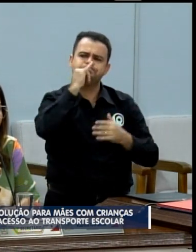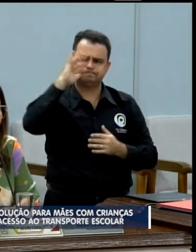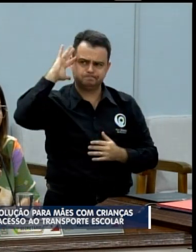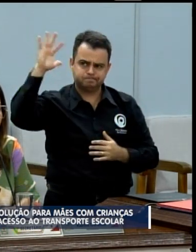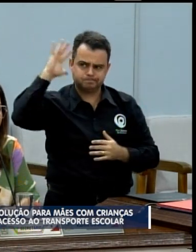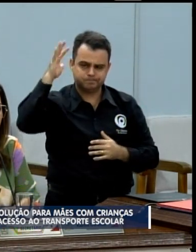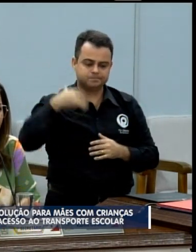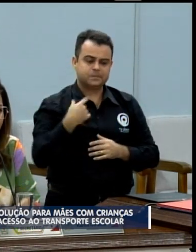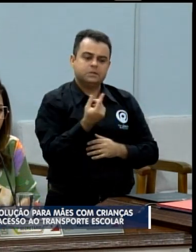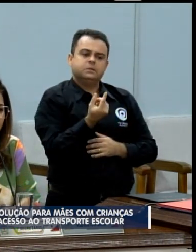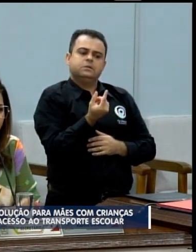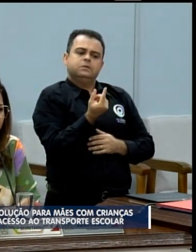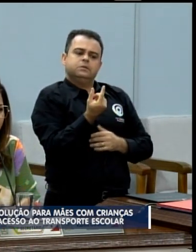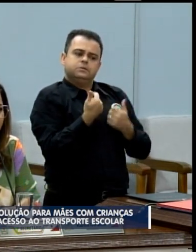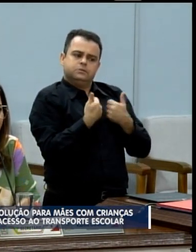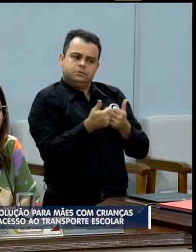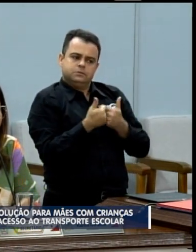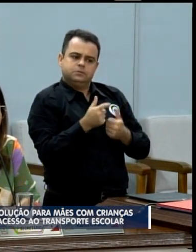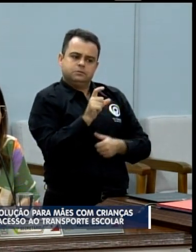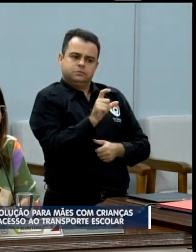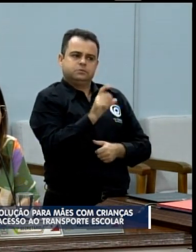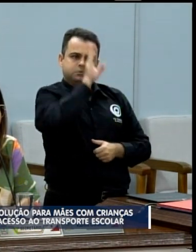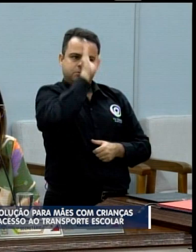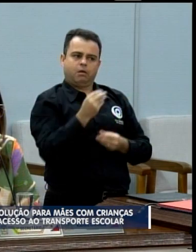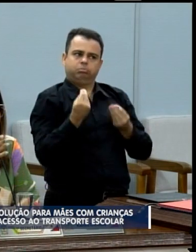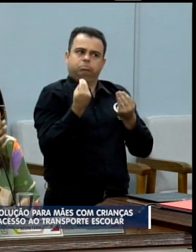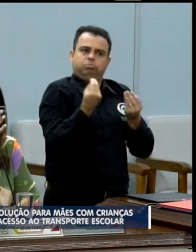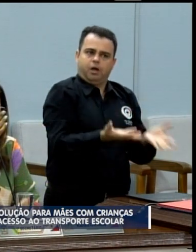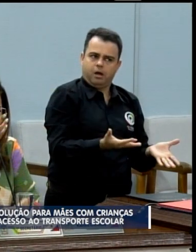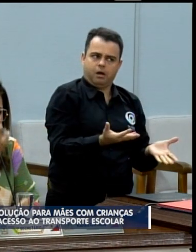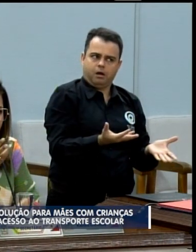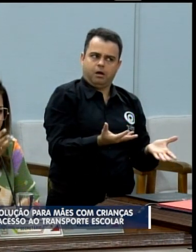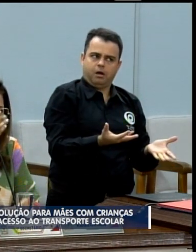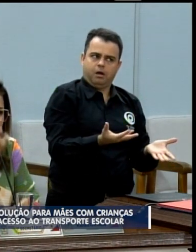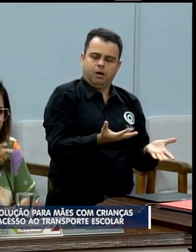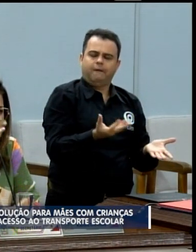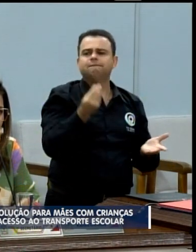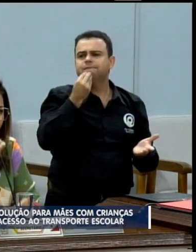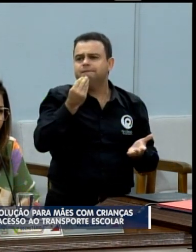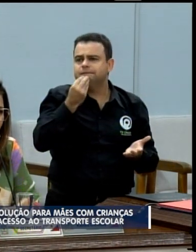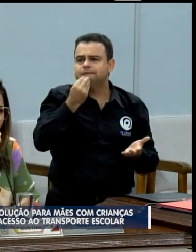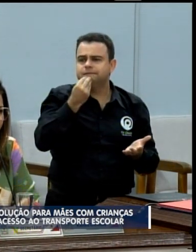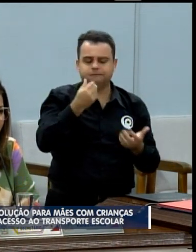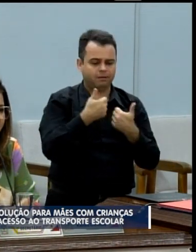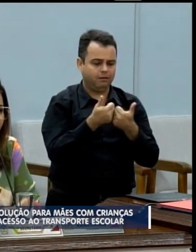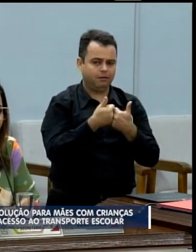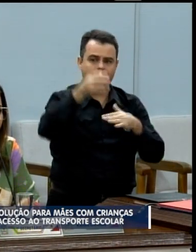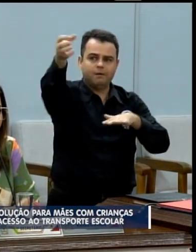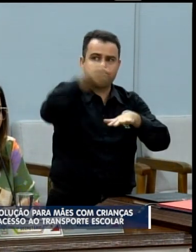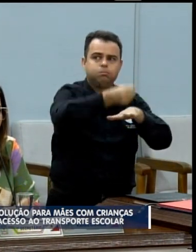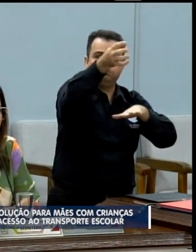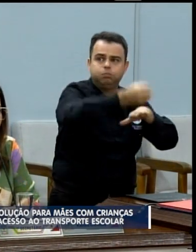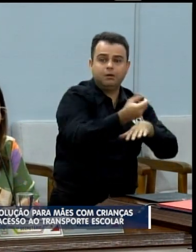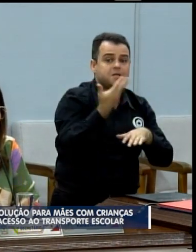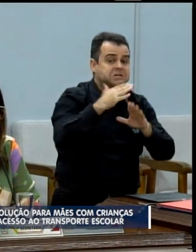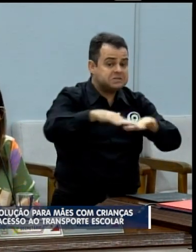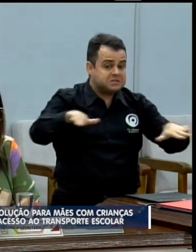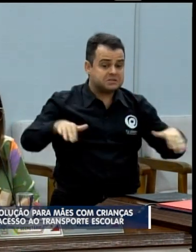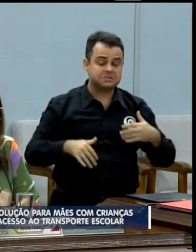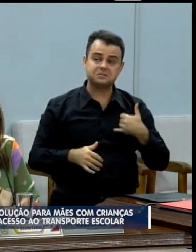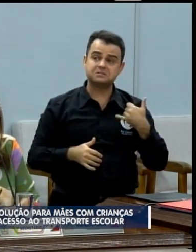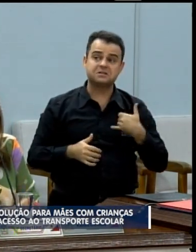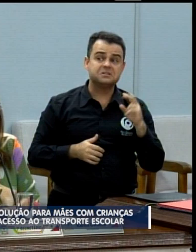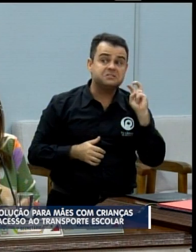de ônibus, por que não manter o transporte escolar? Porque as crianças são de 6, 7, 8, 9, 10 anos. Não tem como